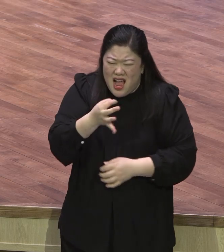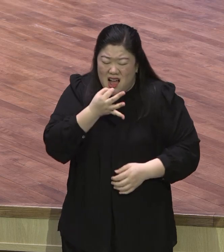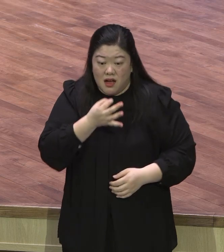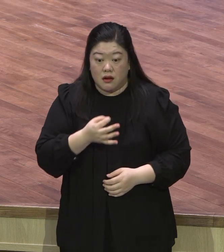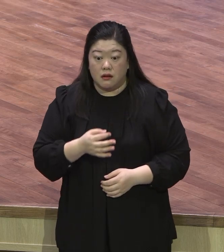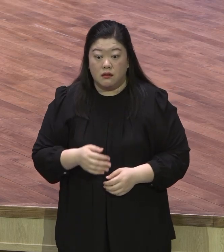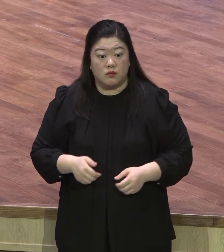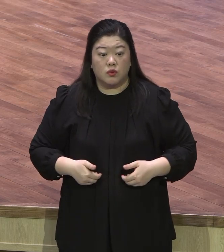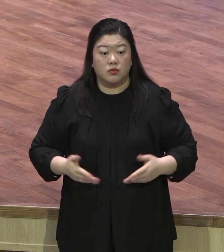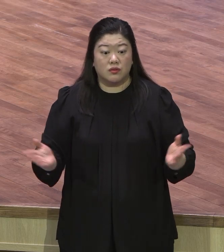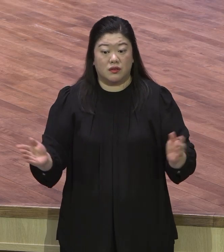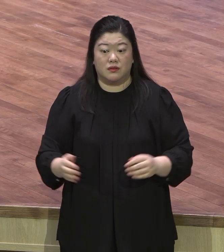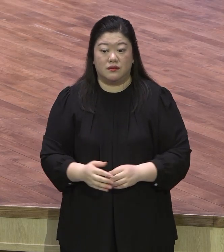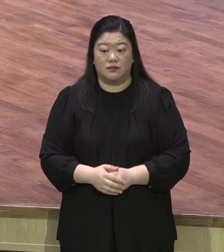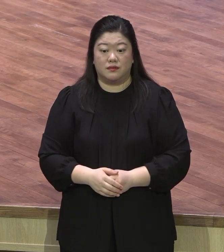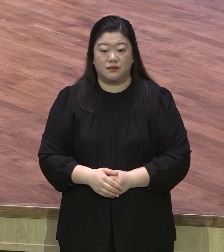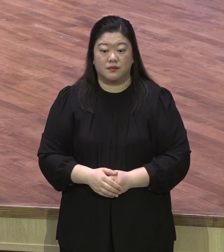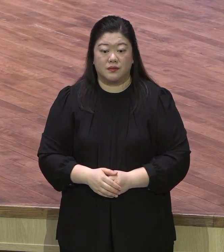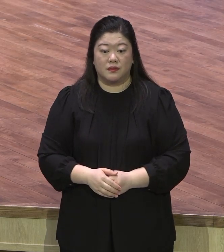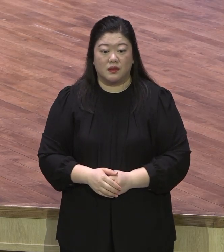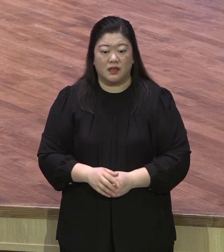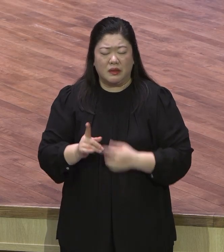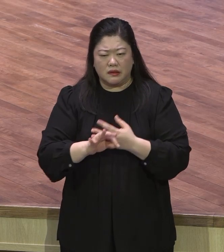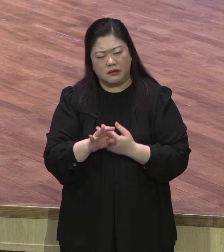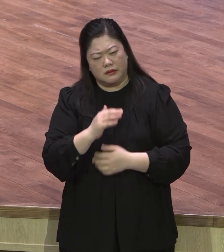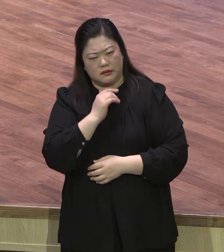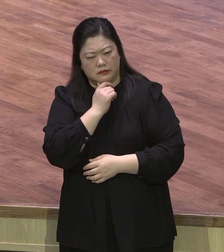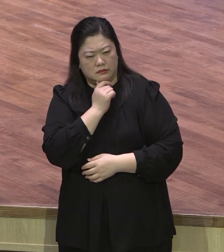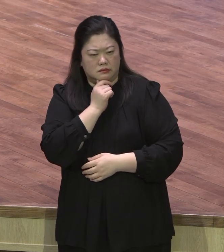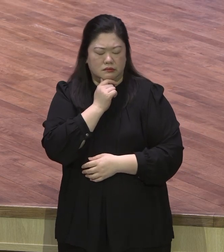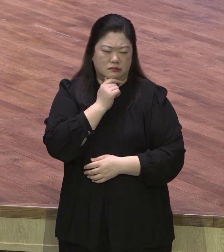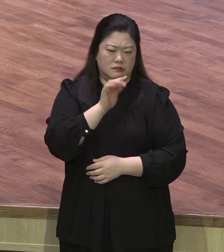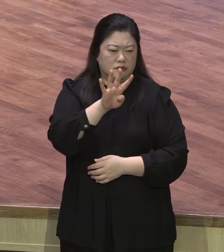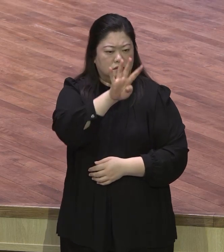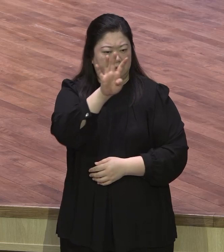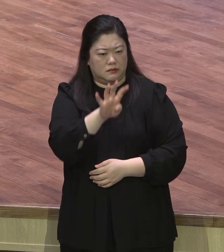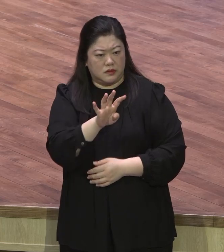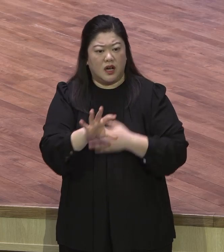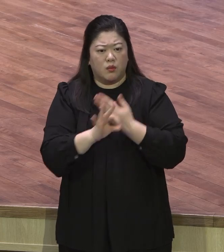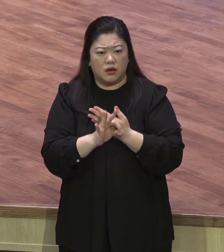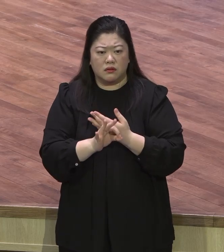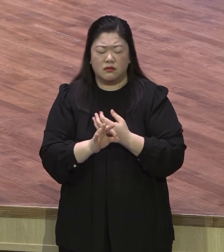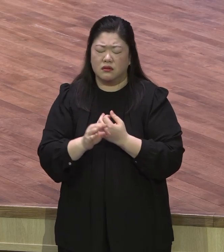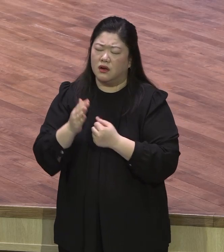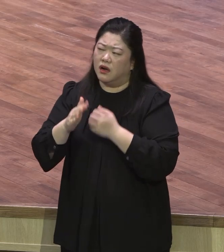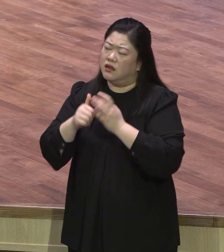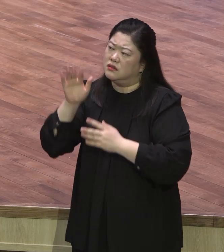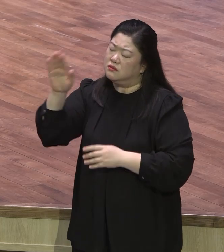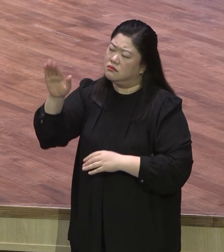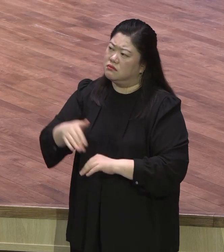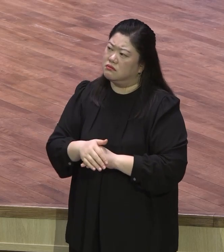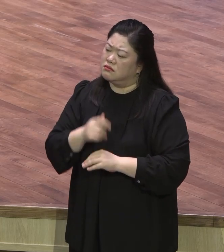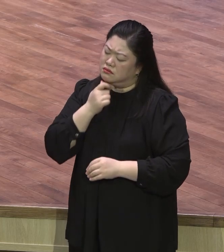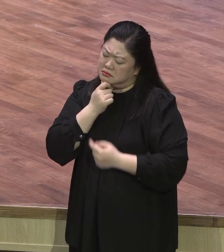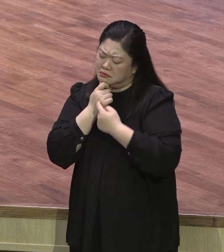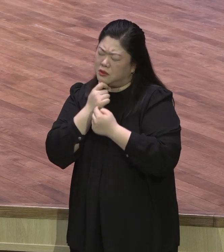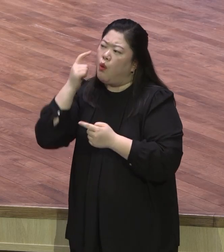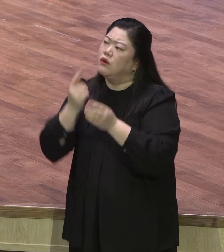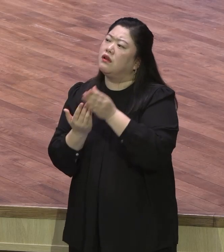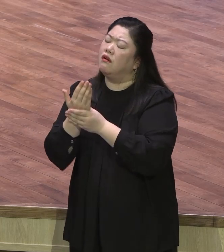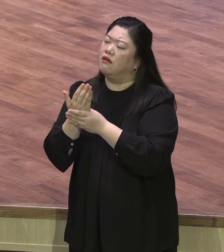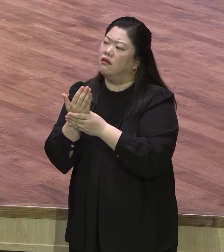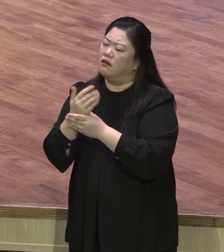안 믿어지면 기도하세요. 하나 믿어지도록 기도 다른 거 아무 기도할 거 없어요. 예수님이 그리스도로 안 믿어집니까? 예수는 구원자의 그리스도는